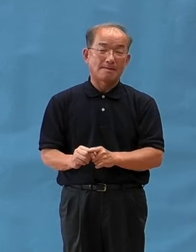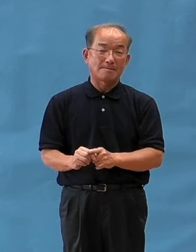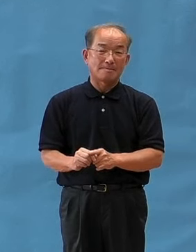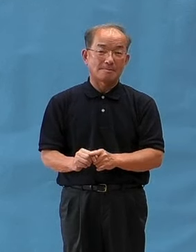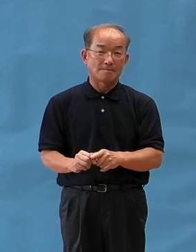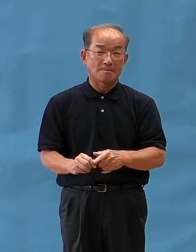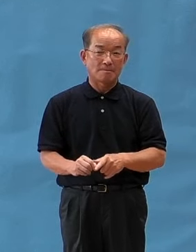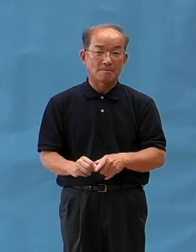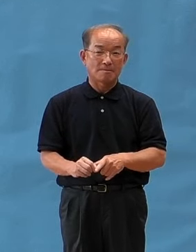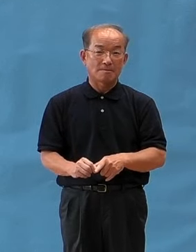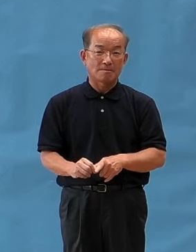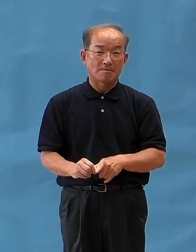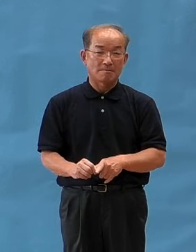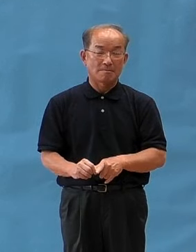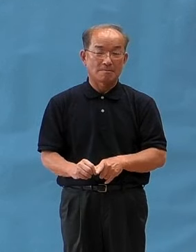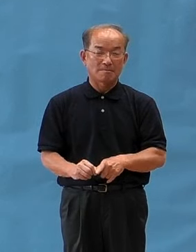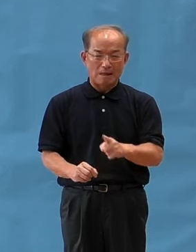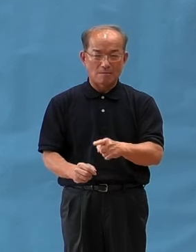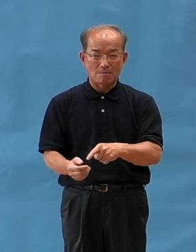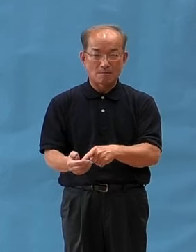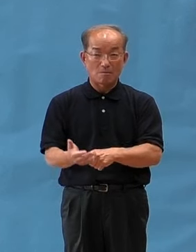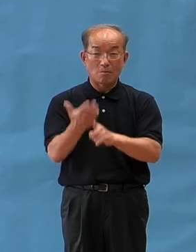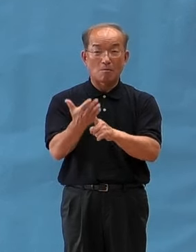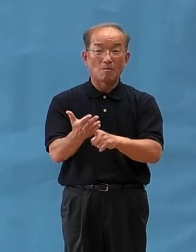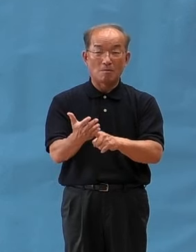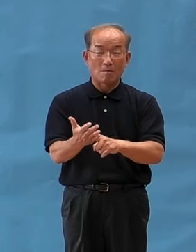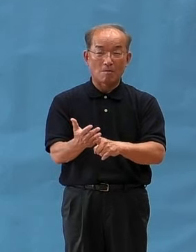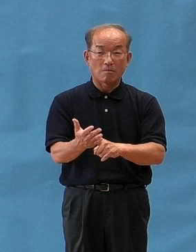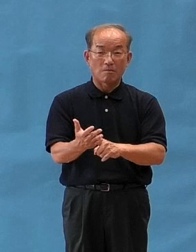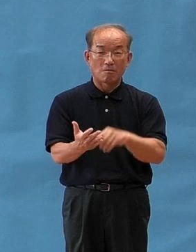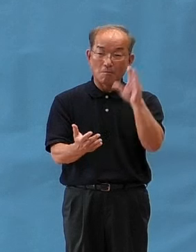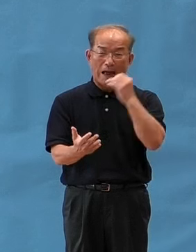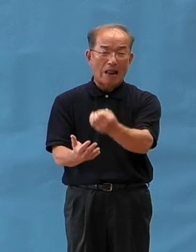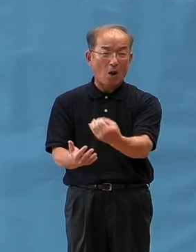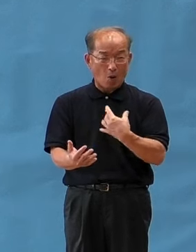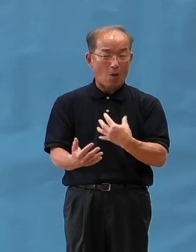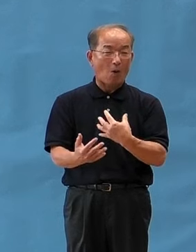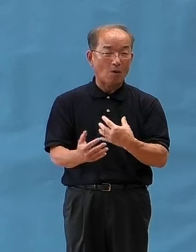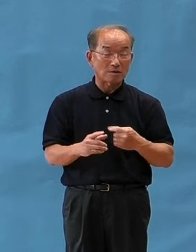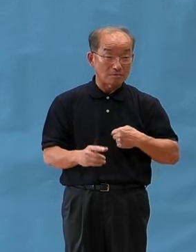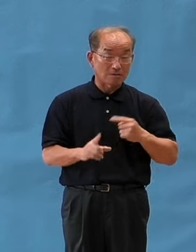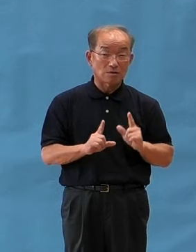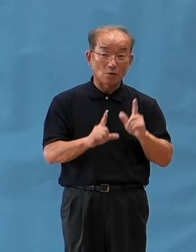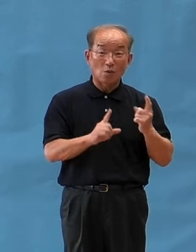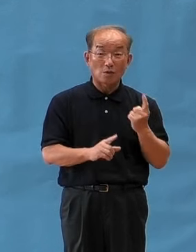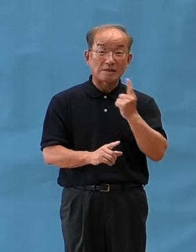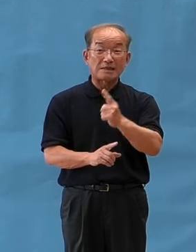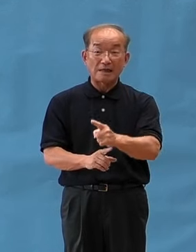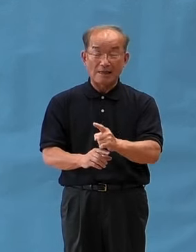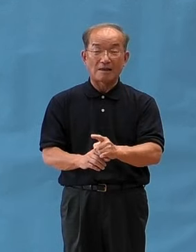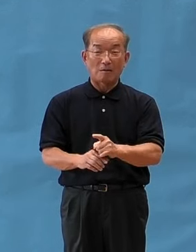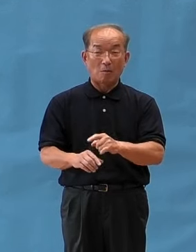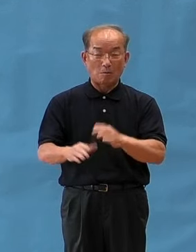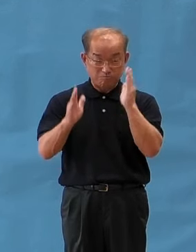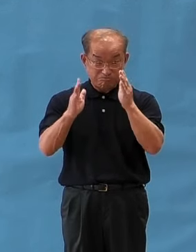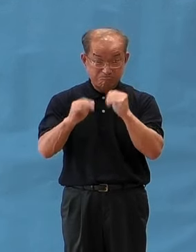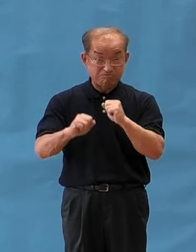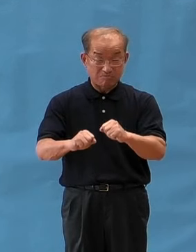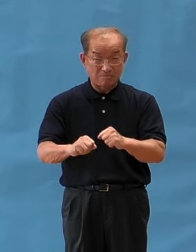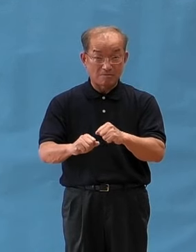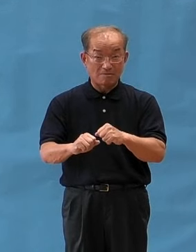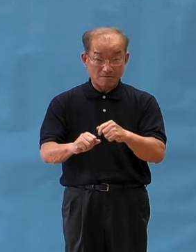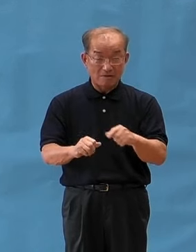う方だっておられる、たくさんおられるでしょう、ね、自分が東京に出てきたで一生懸命頑張ってるのにその人生を否定